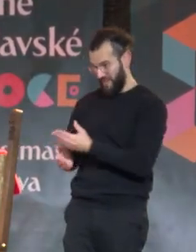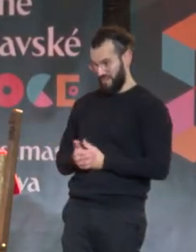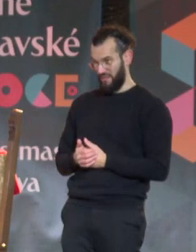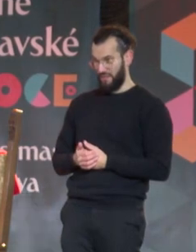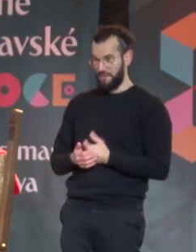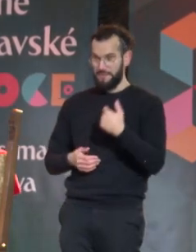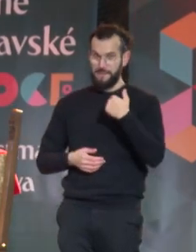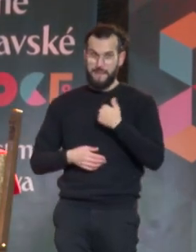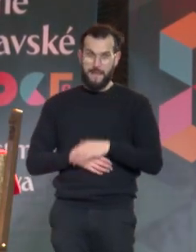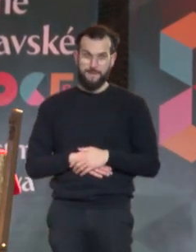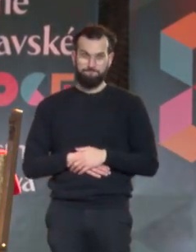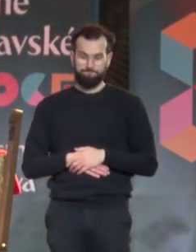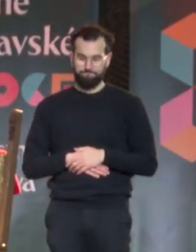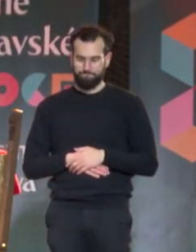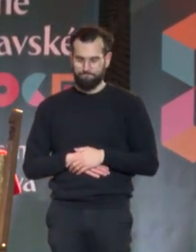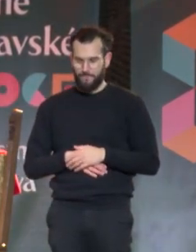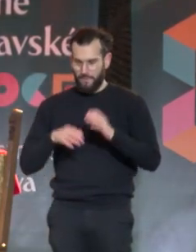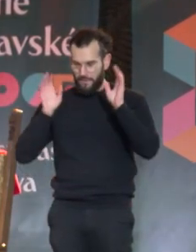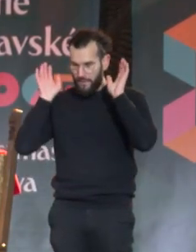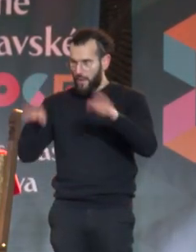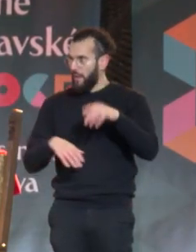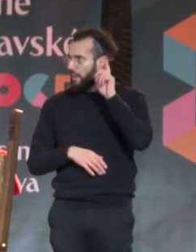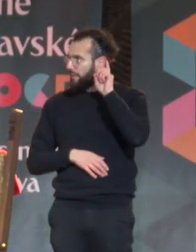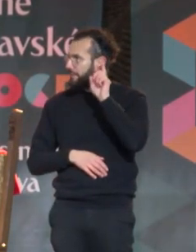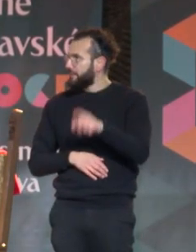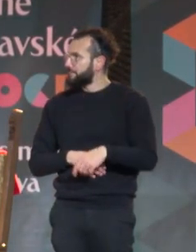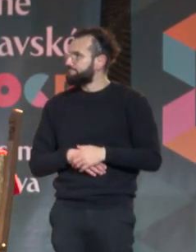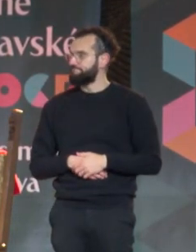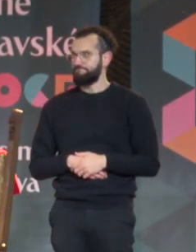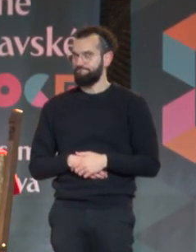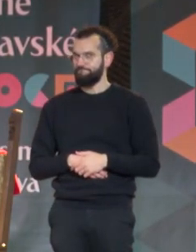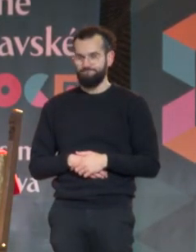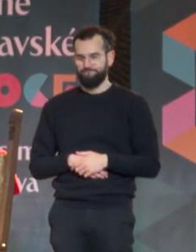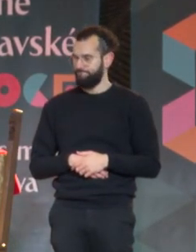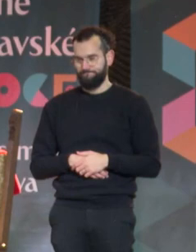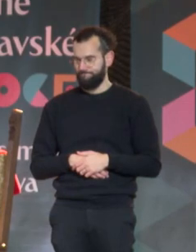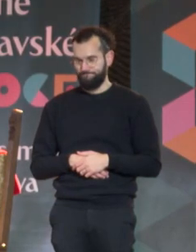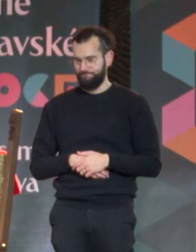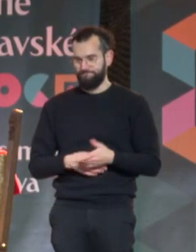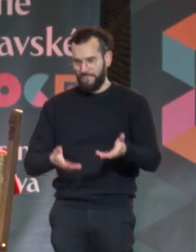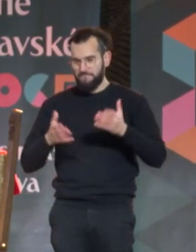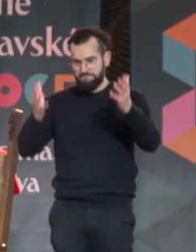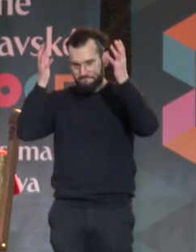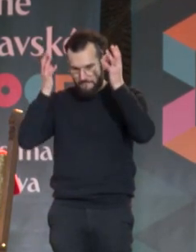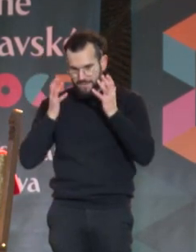Vypnem uši, prestanem počúvať a nalepím si otrávene maskou na